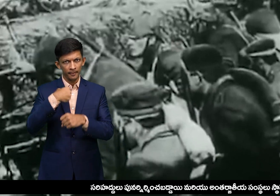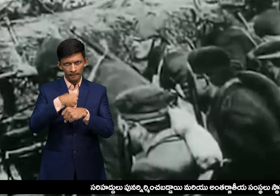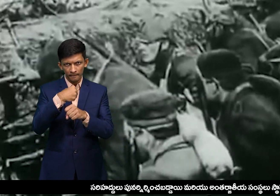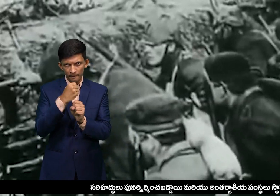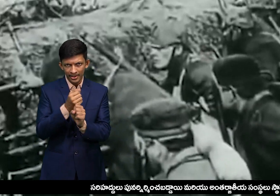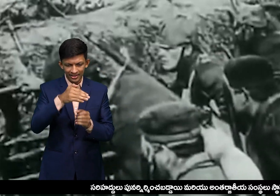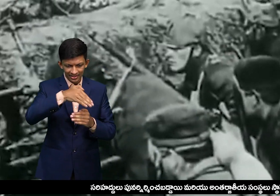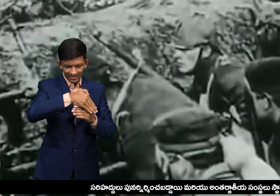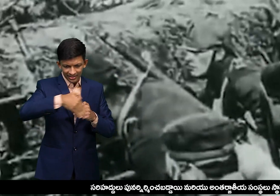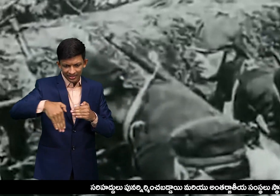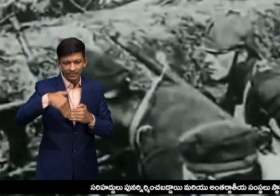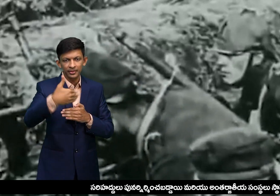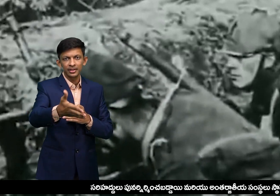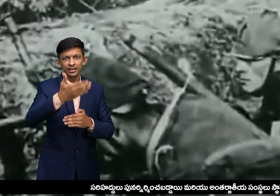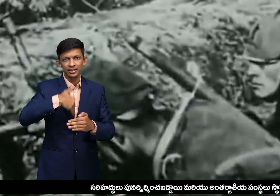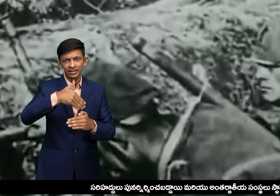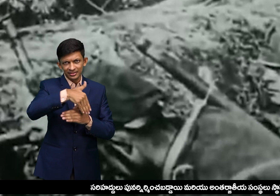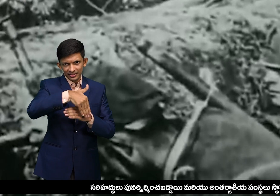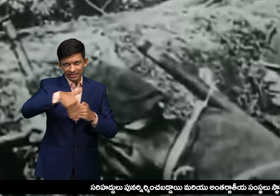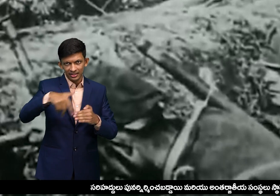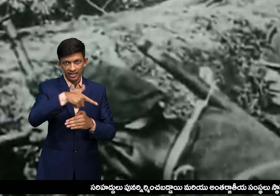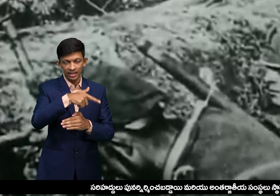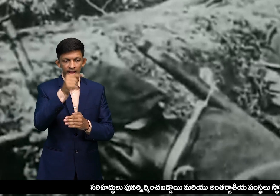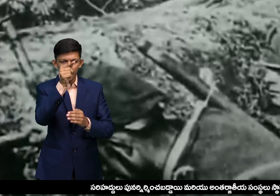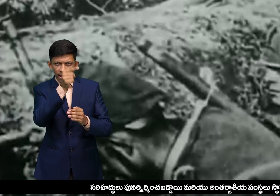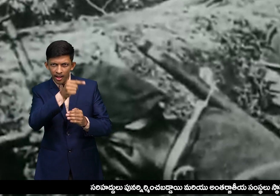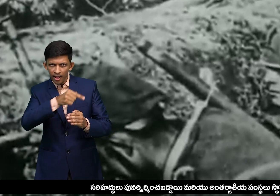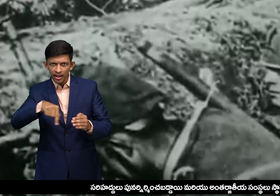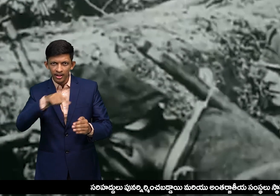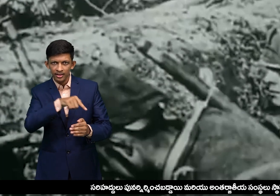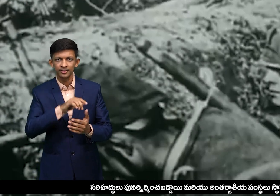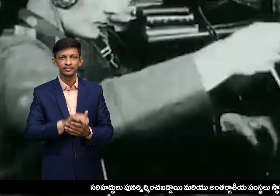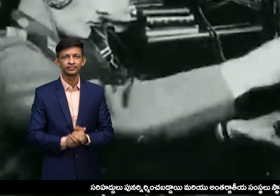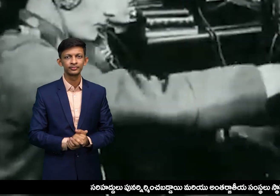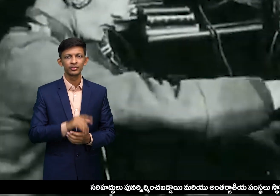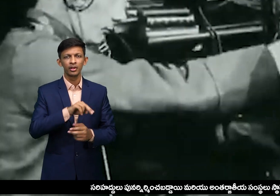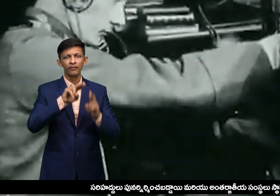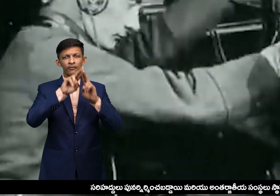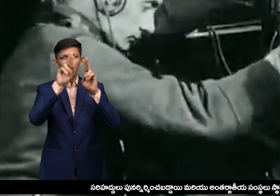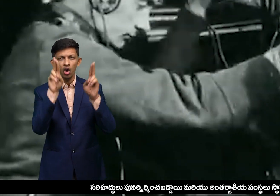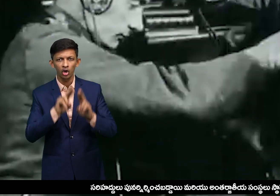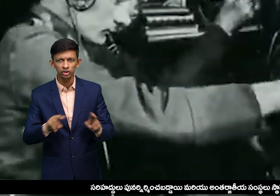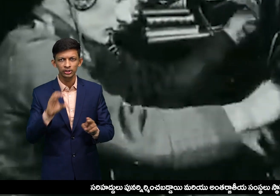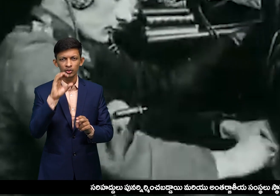సరిహద్దులు పునర్నిర్మించబడ్డాయి మరియు అంతర్జాతీయ సంస్థలు స్థాపించబడ్డాయి.